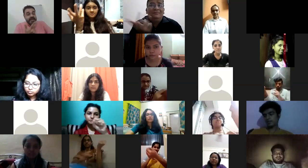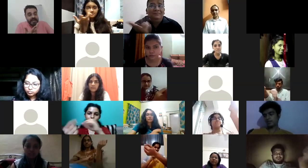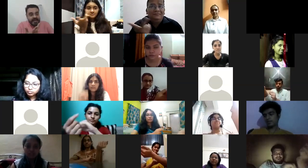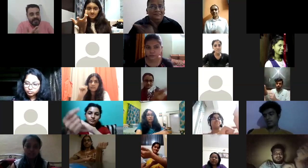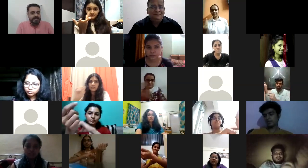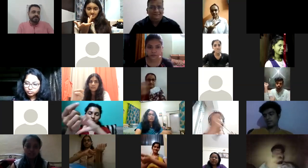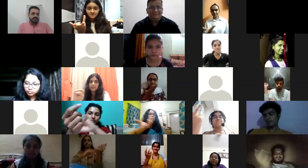है?